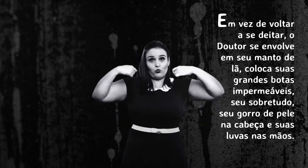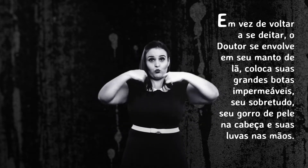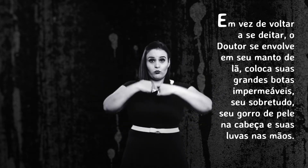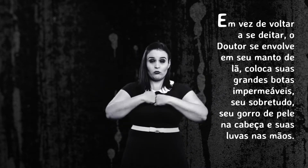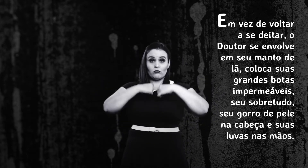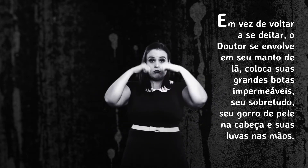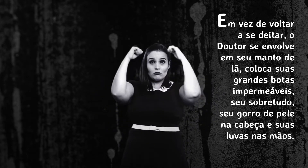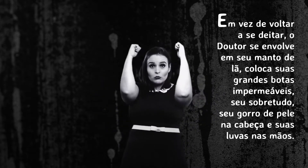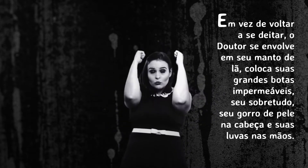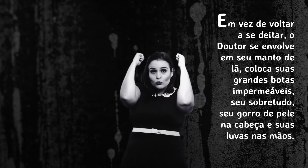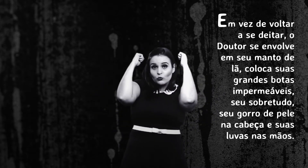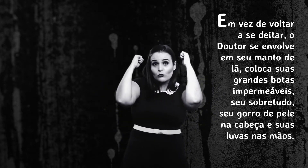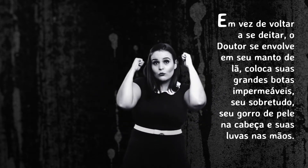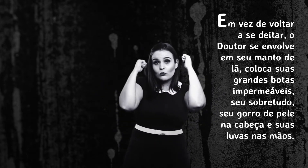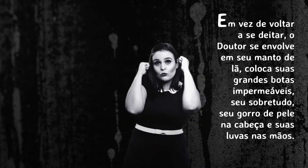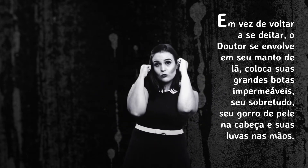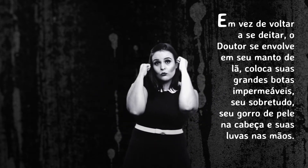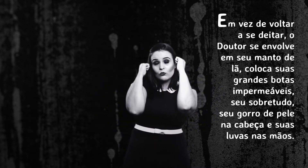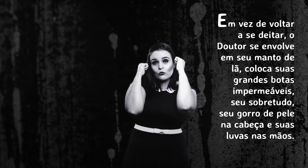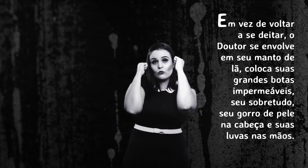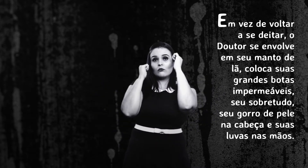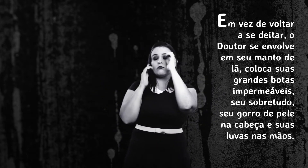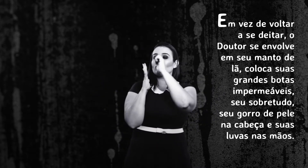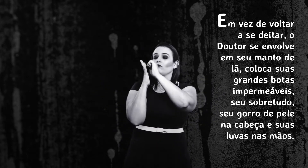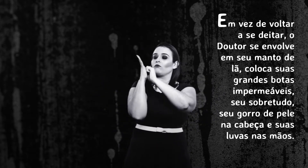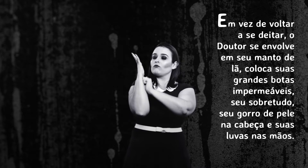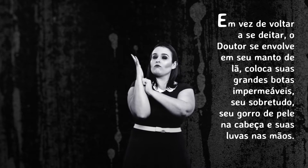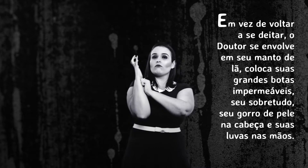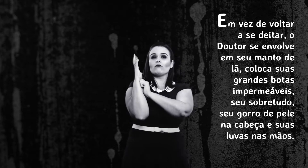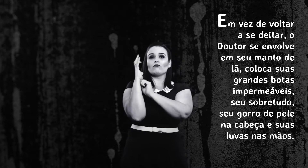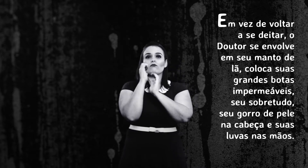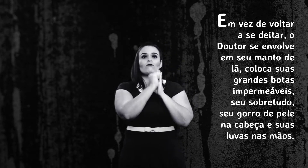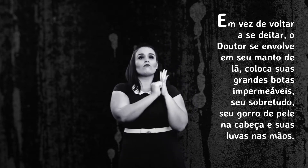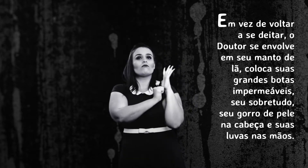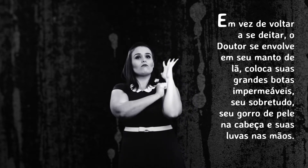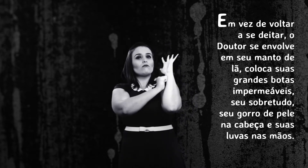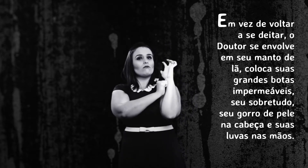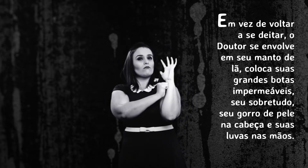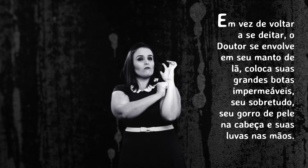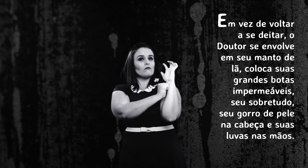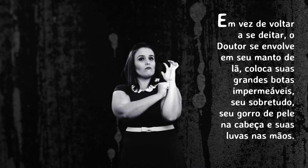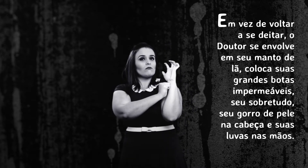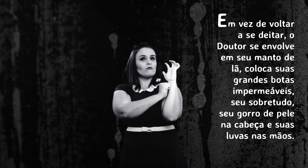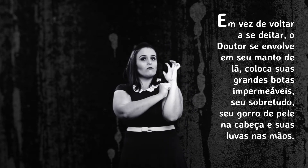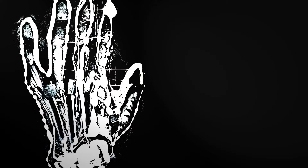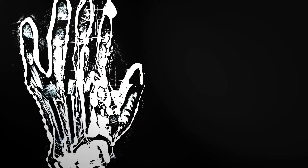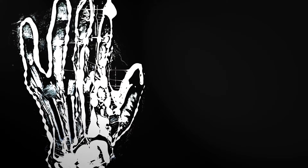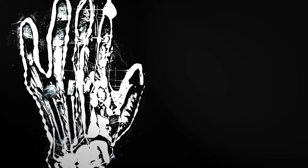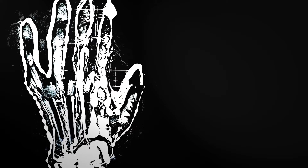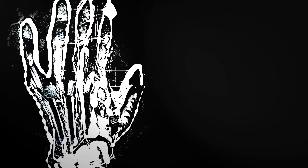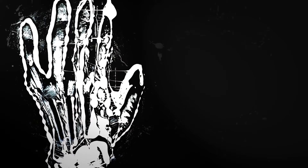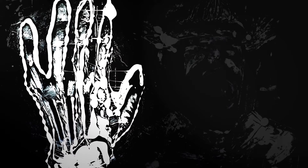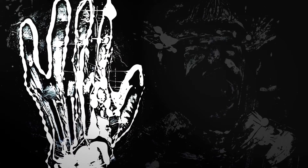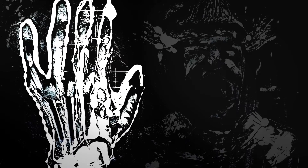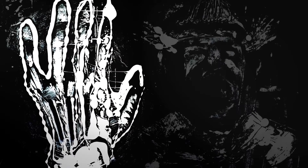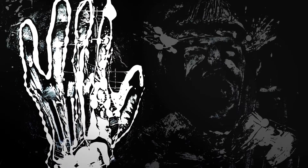sobretudo, seu gorro de pele na cabeça e suas luvas nas mãos. O Dr. Trifulgas, com um